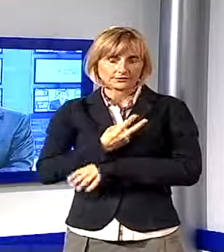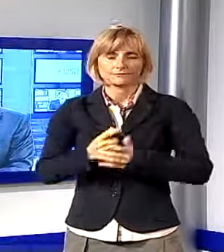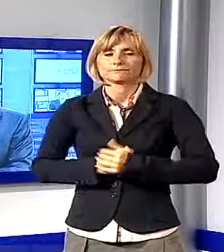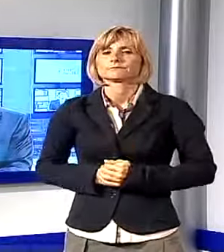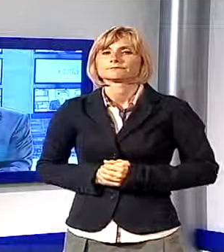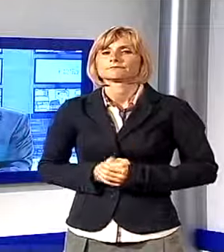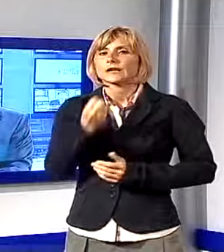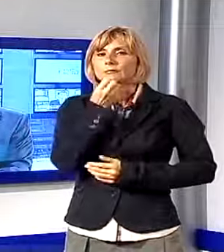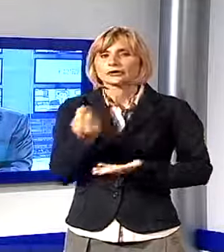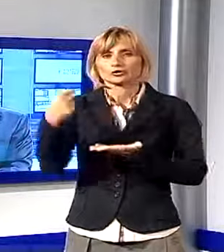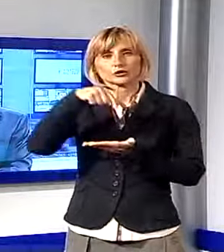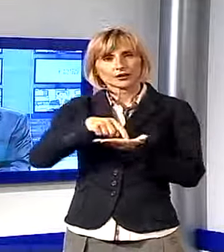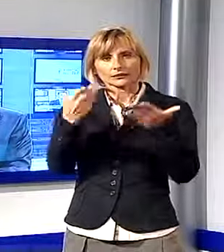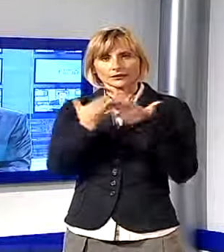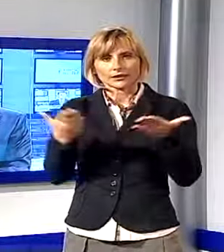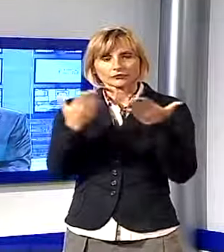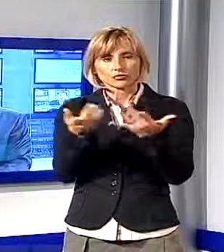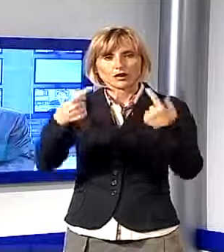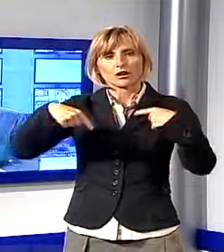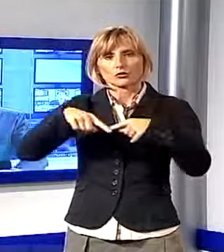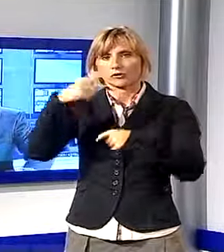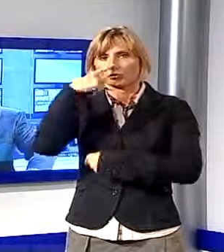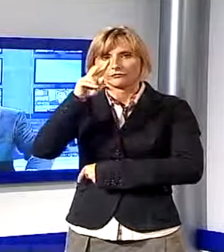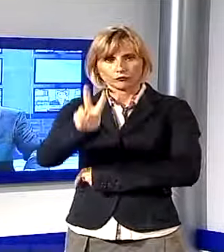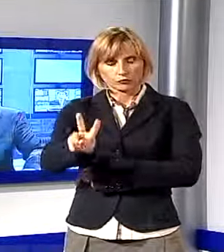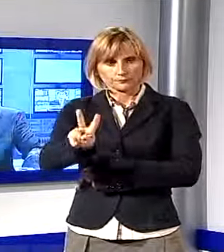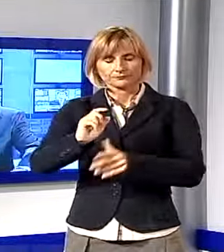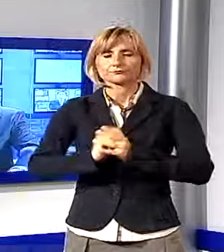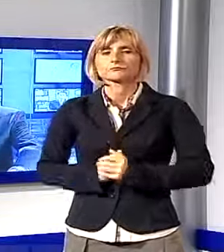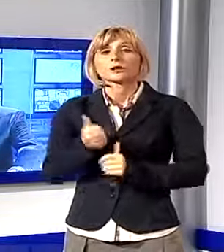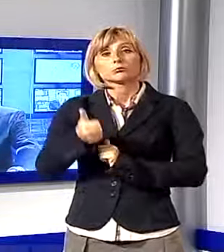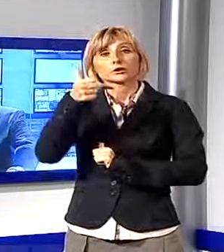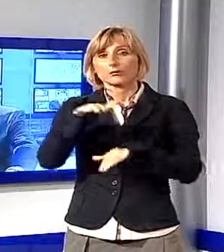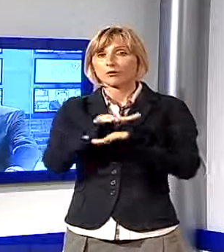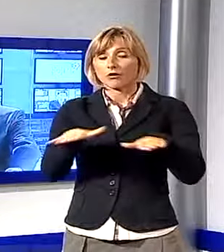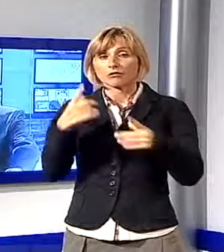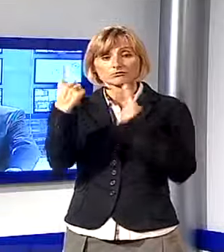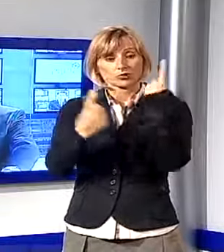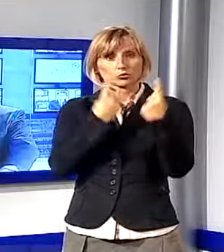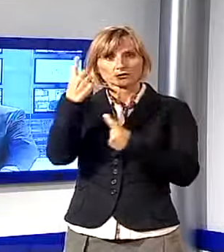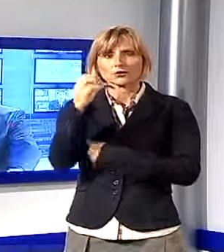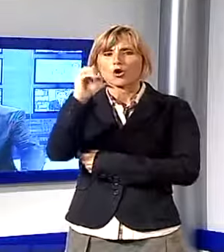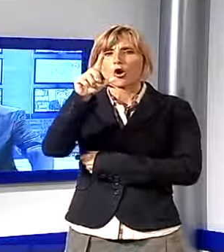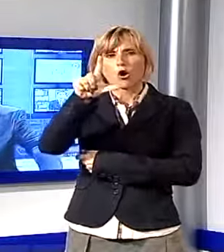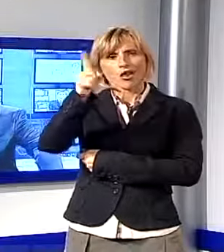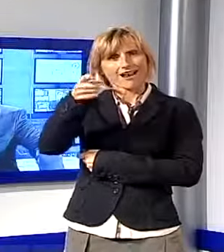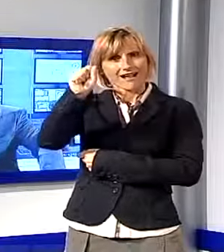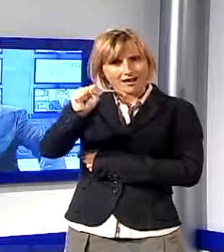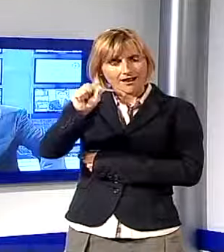Bentrovati per questa nuova edizione del TG Noi. Dunque, ancora in primo piano il caso di Olga Rappuoli, la signora di